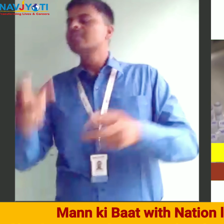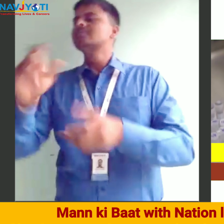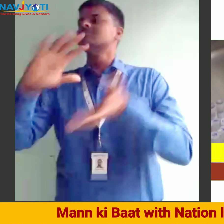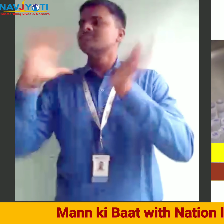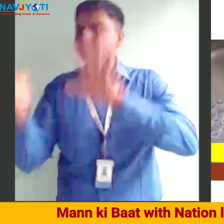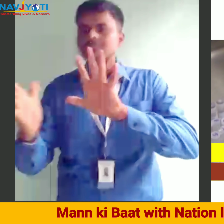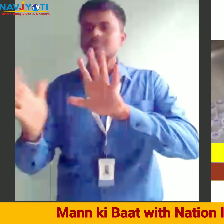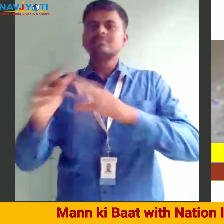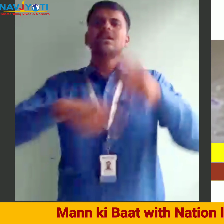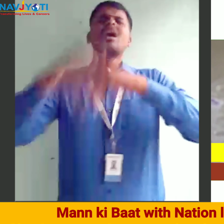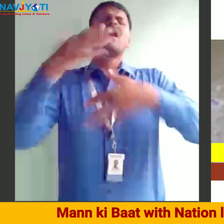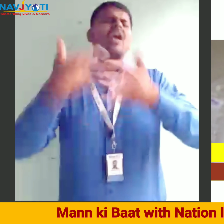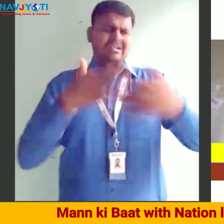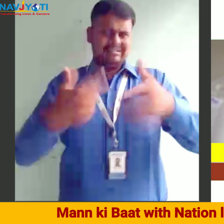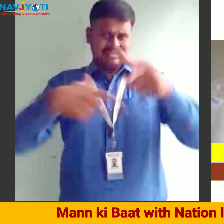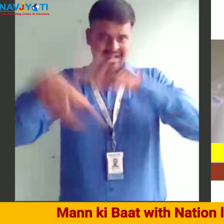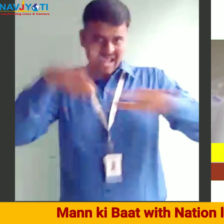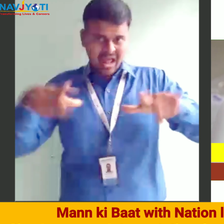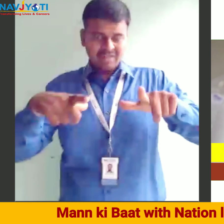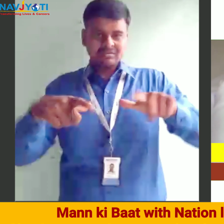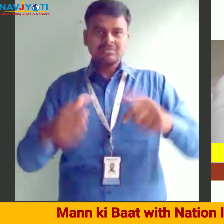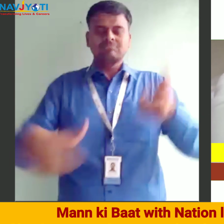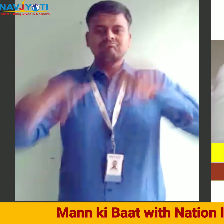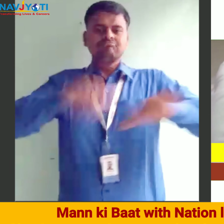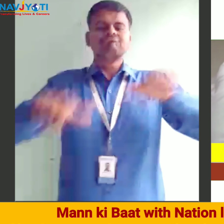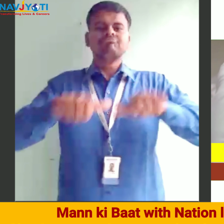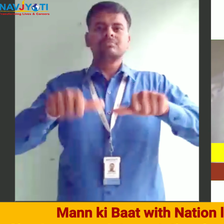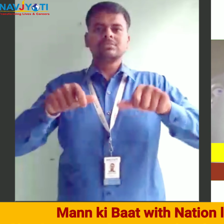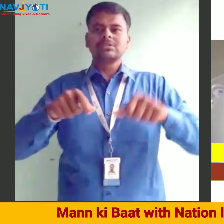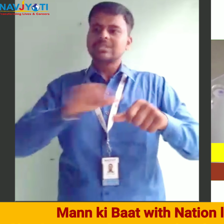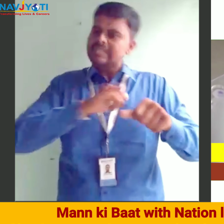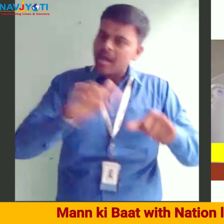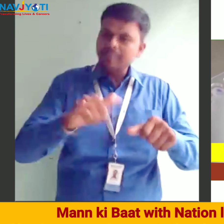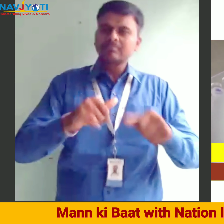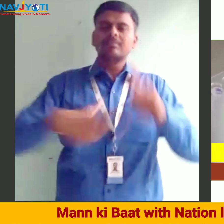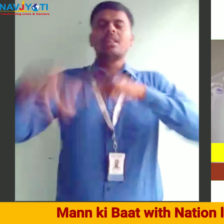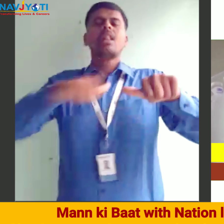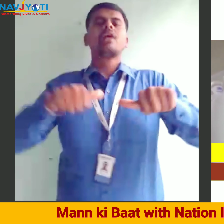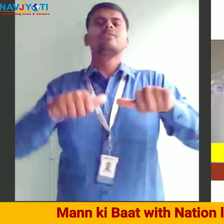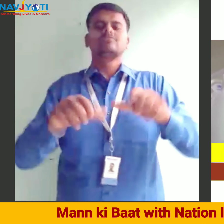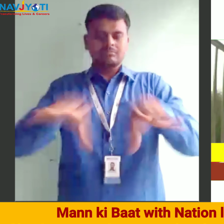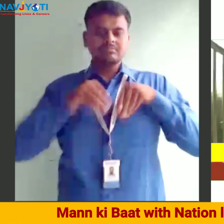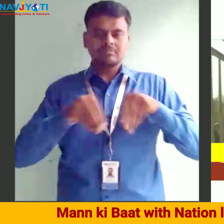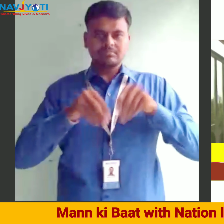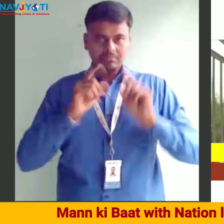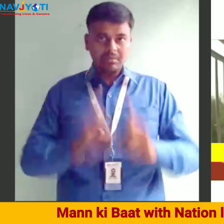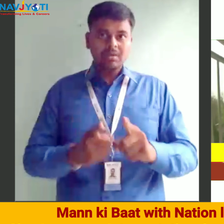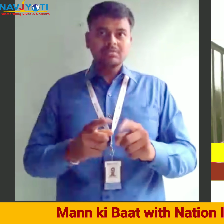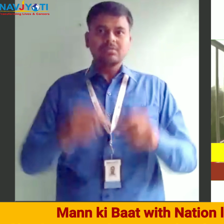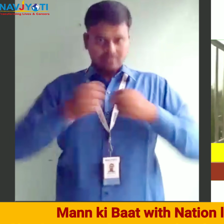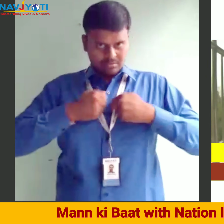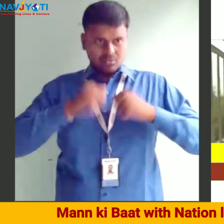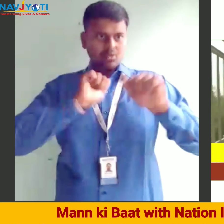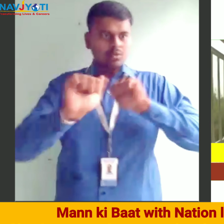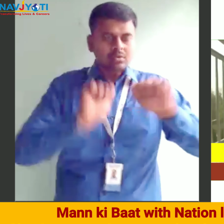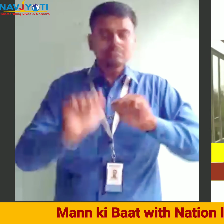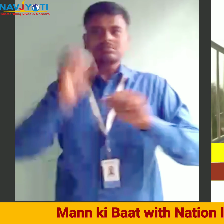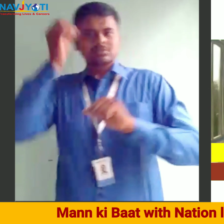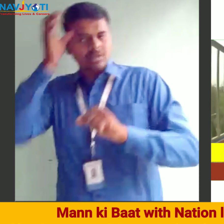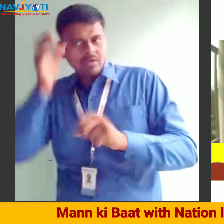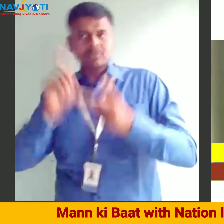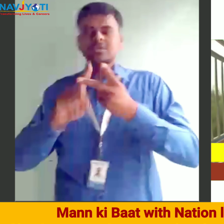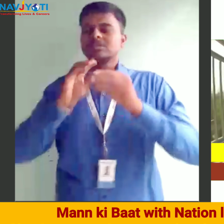और दुनिया जिस भाषा में समझती है उस वैज्ञानिक भाषा में हमें समझाना